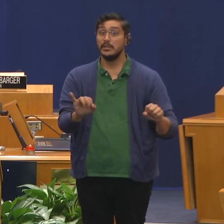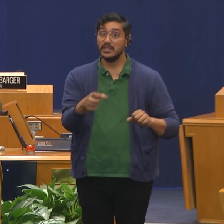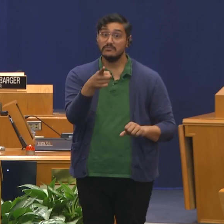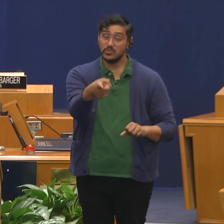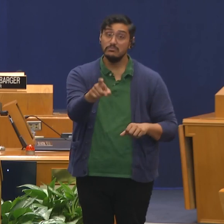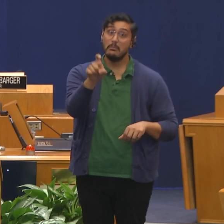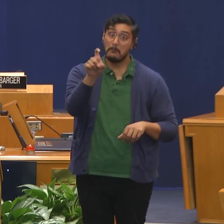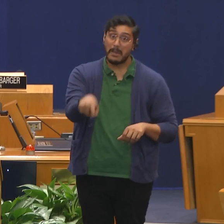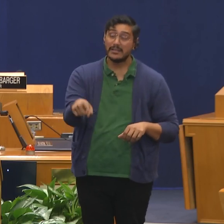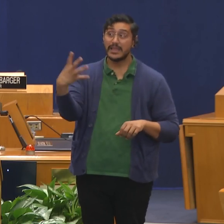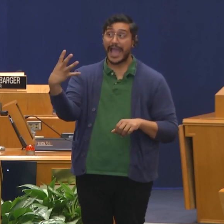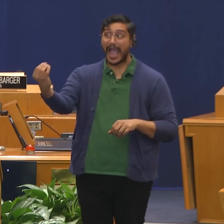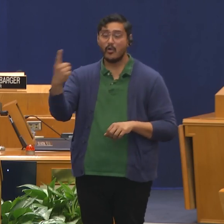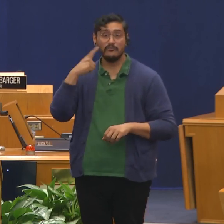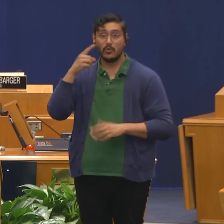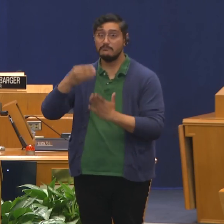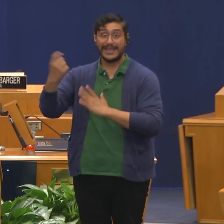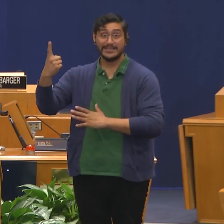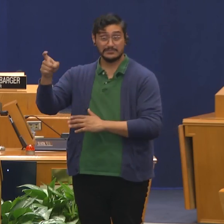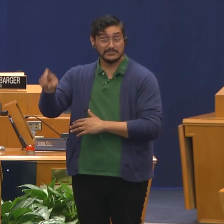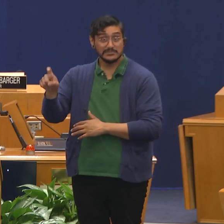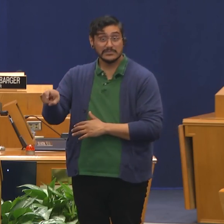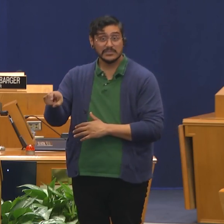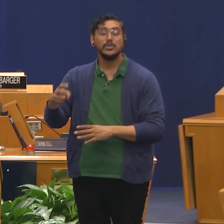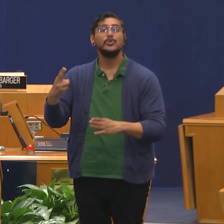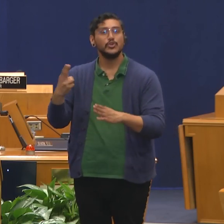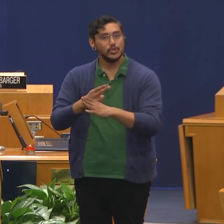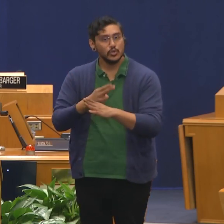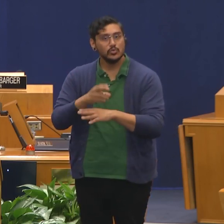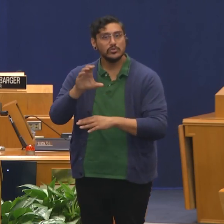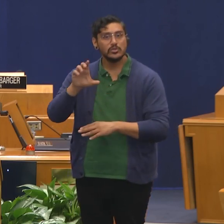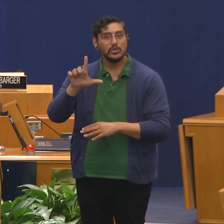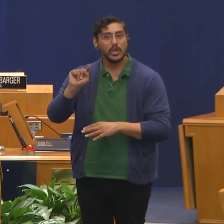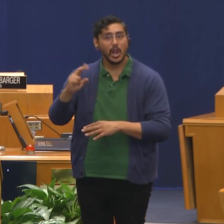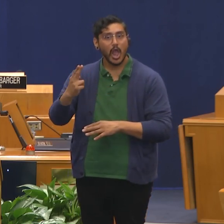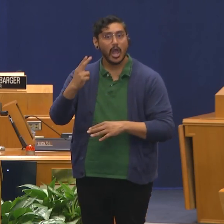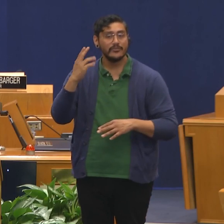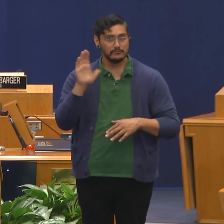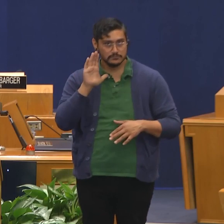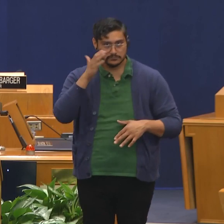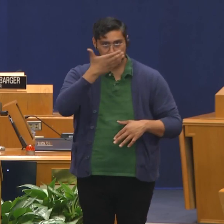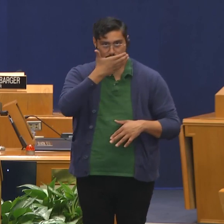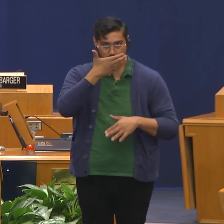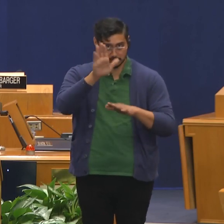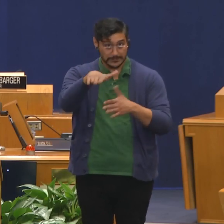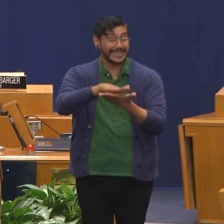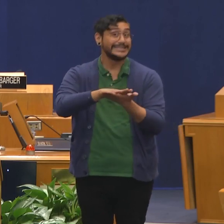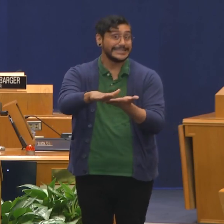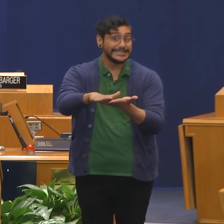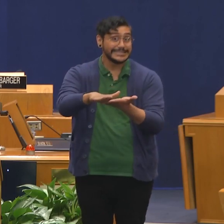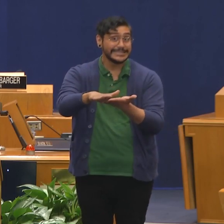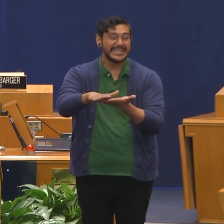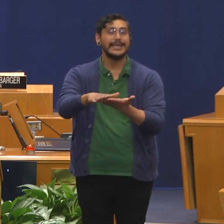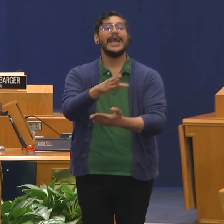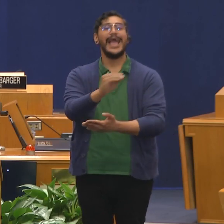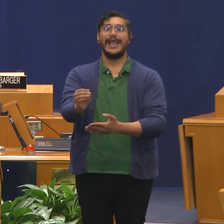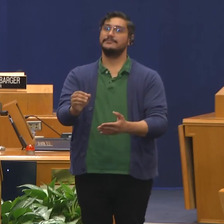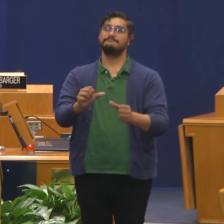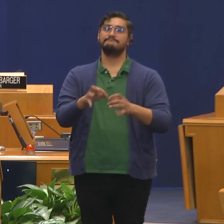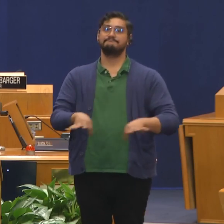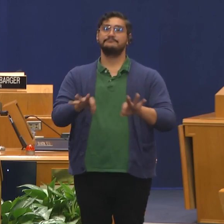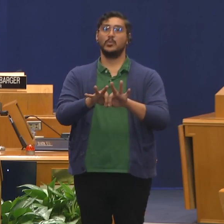de los servicios esenciales, use una cubierta de tela para la cara que esté limpia y manténgase a una distancia